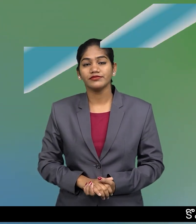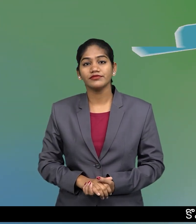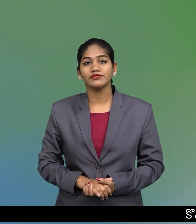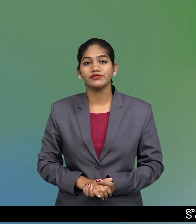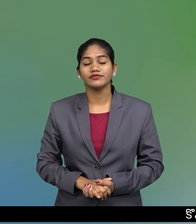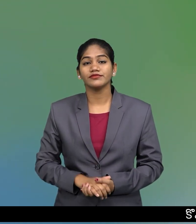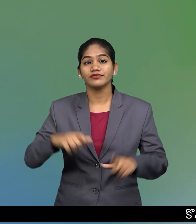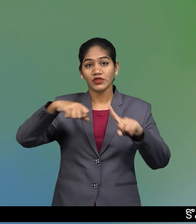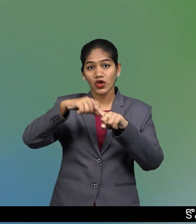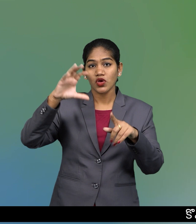కొమరం భీం.